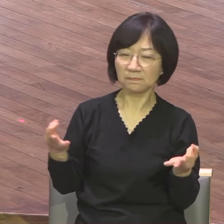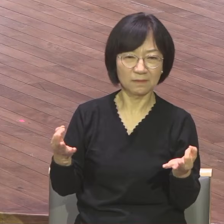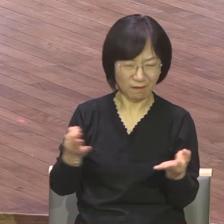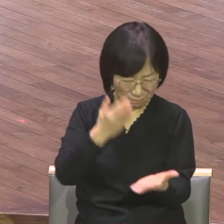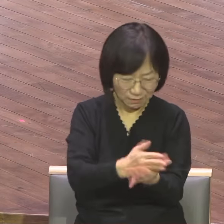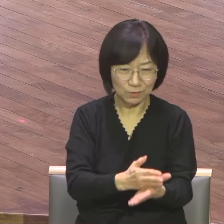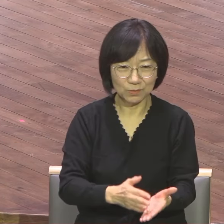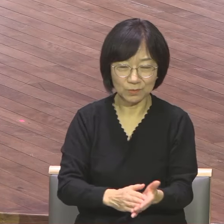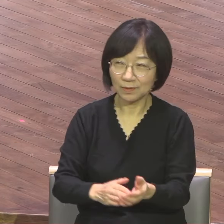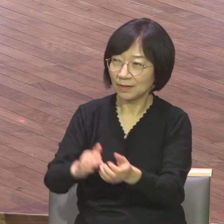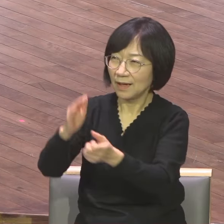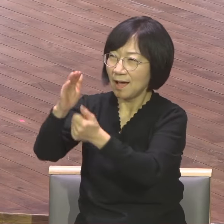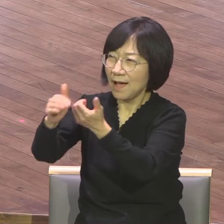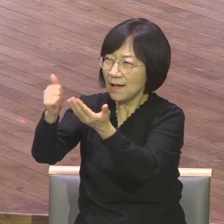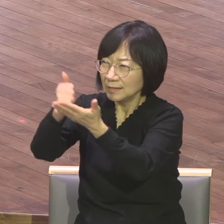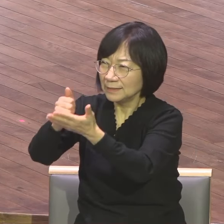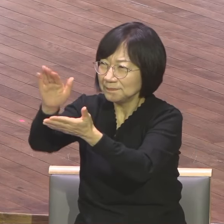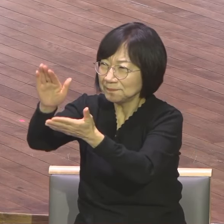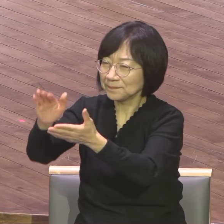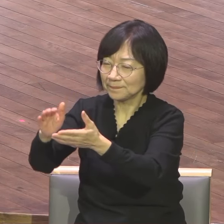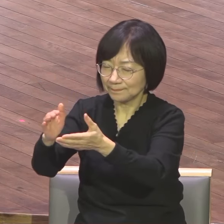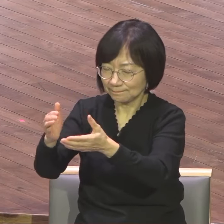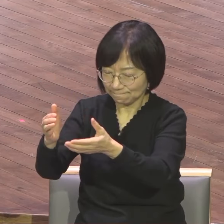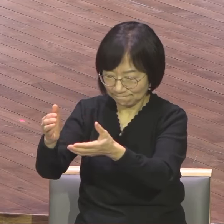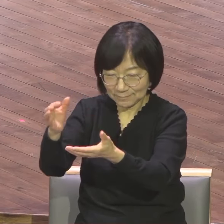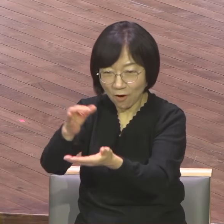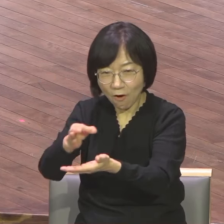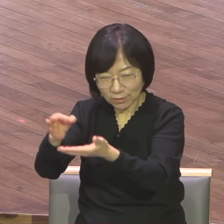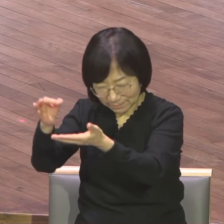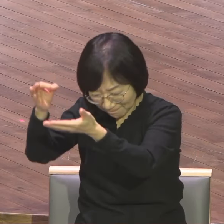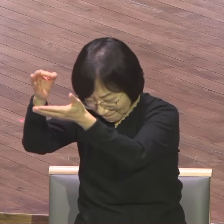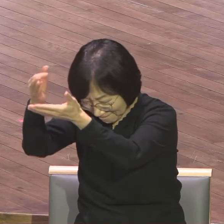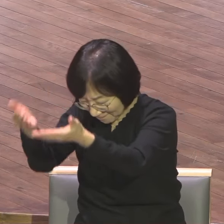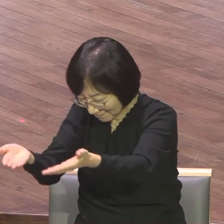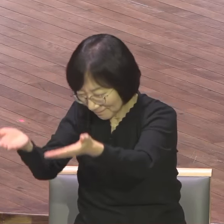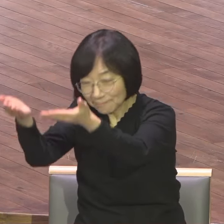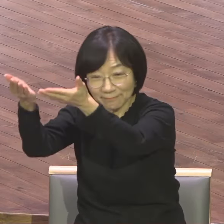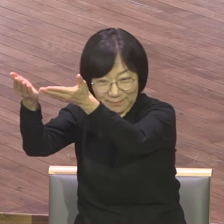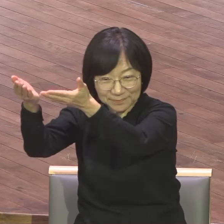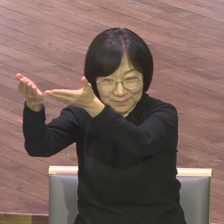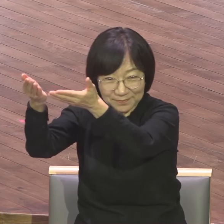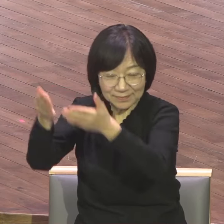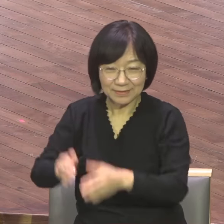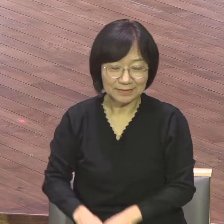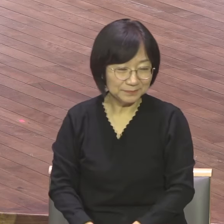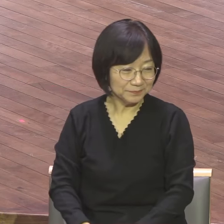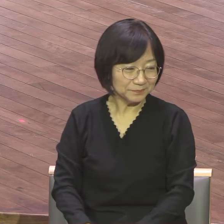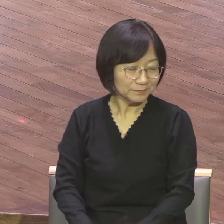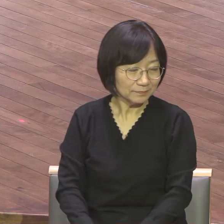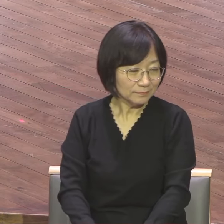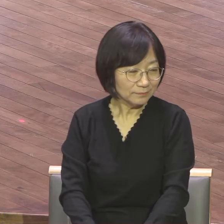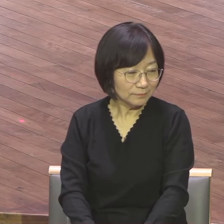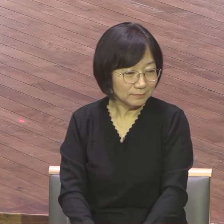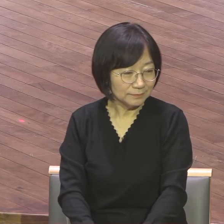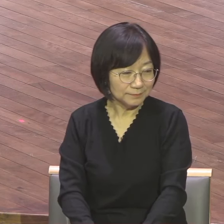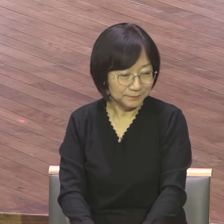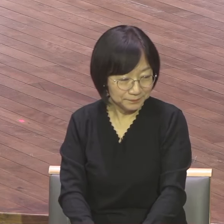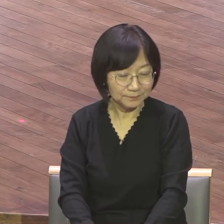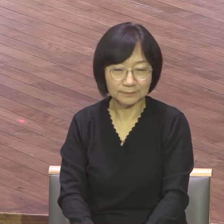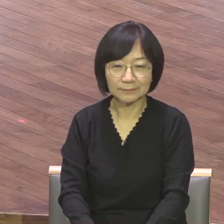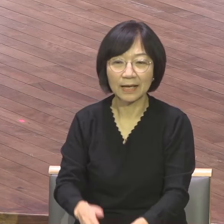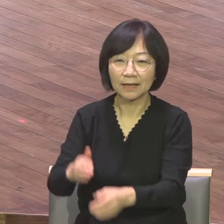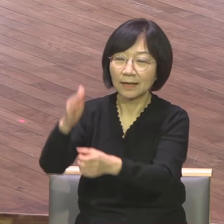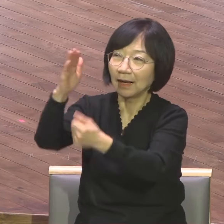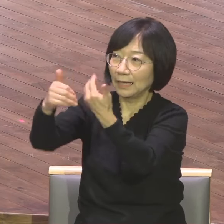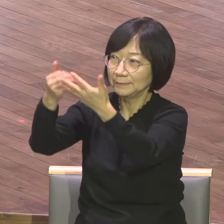매일 축복할 수 있는 기회를 하나님 주시잖아요. 매주일 주시잖아요. 매주 실패하잖아요. 하나님 앞에서